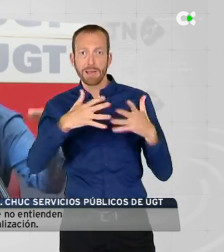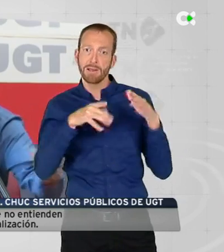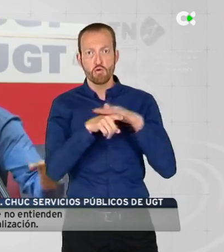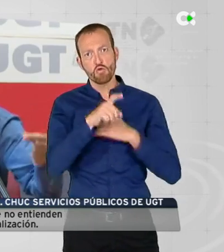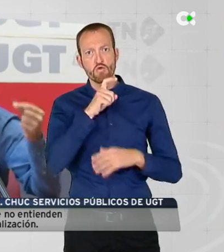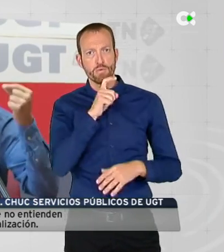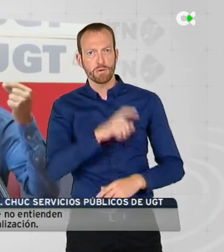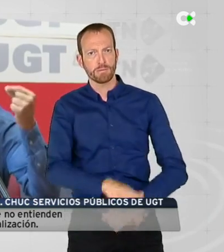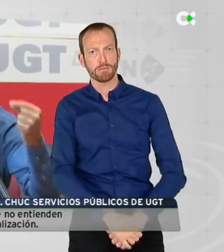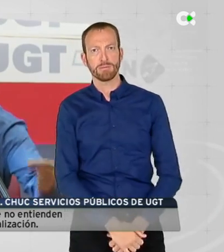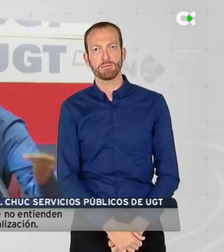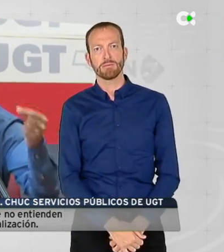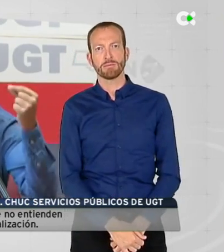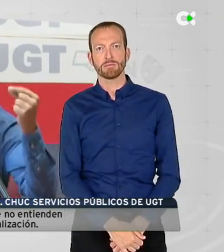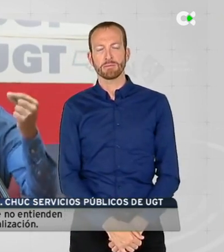digitalización.